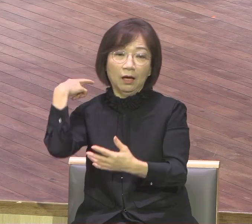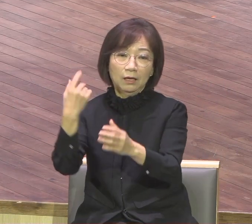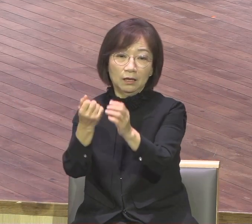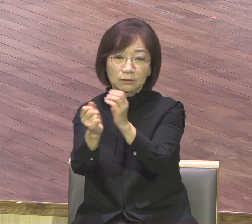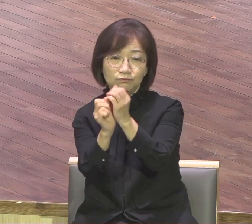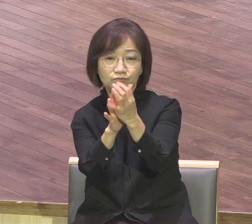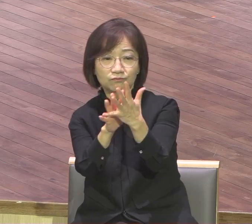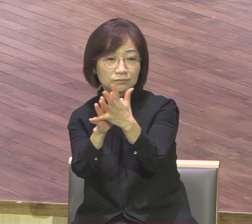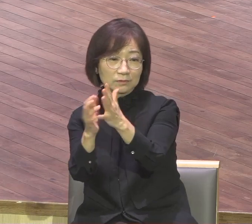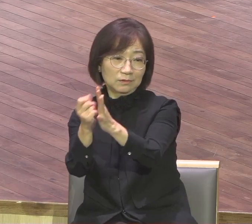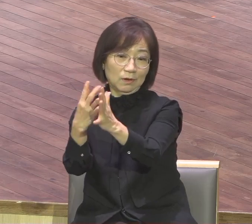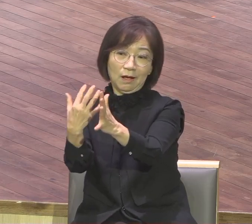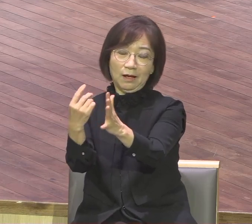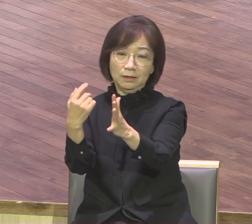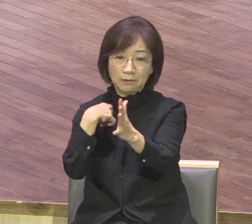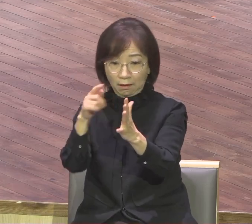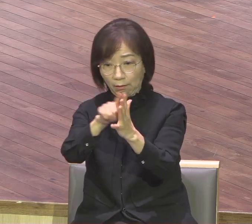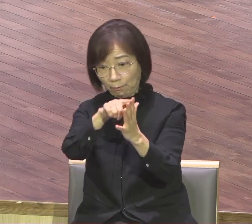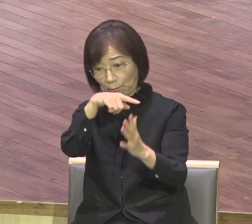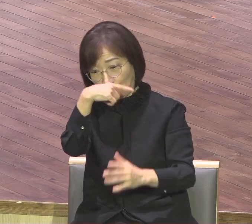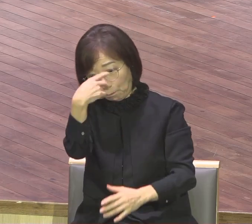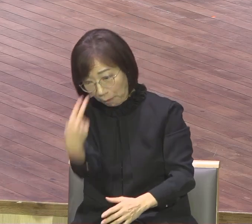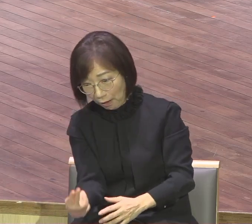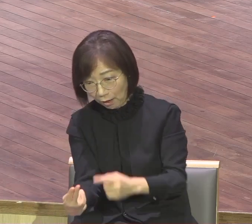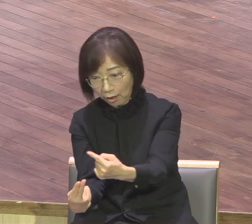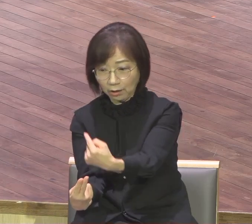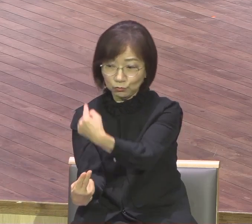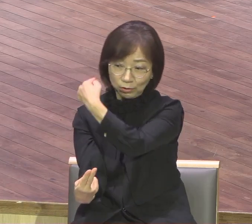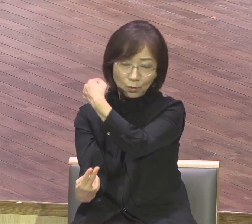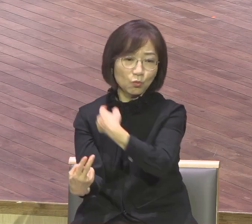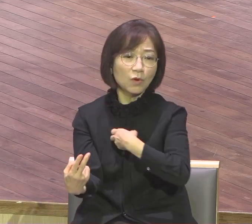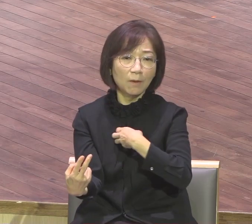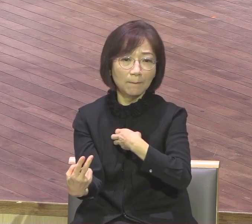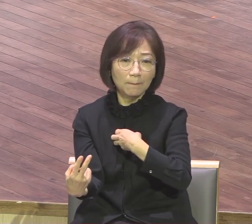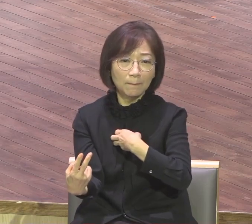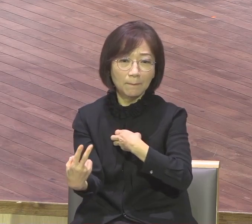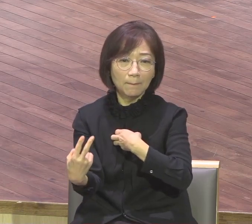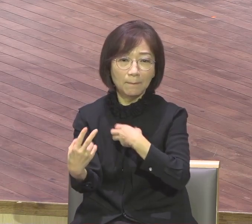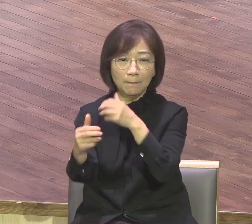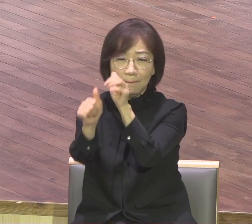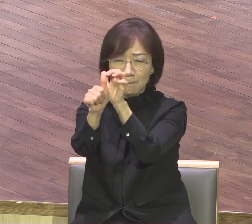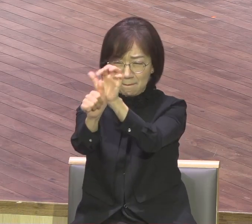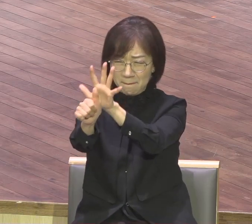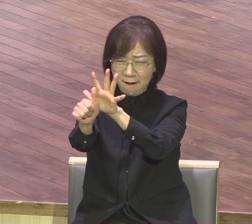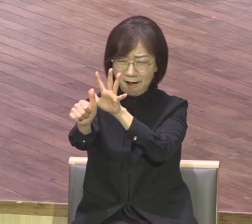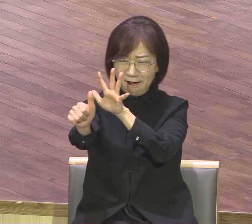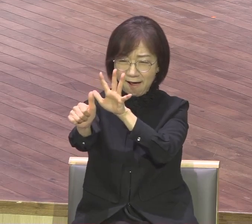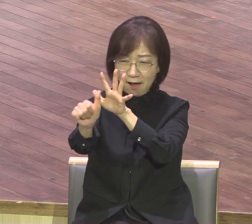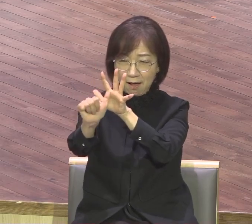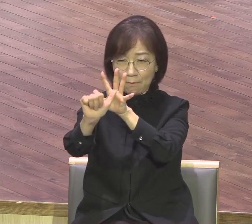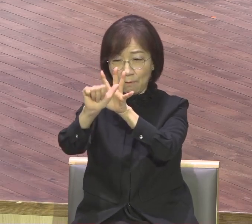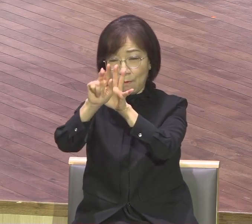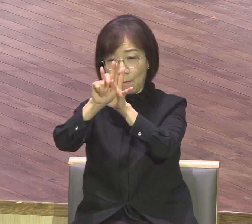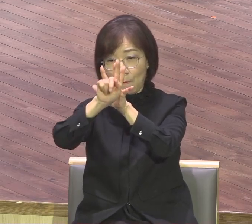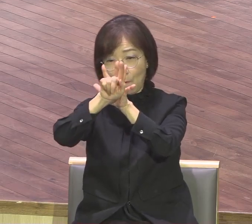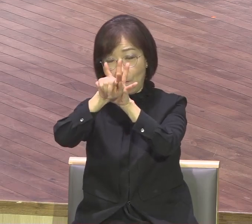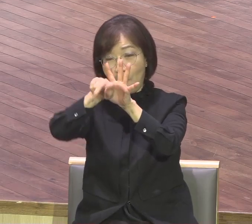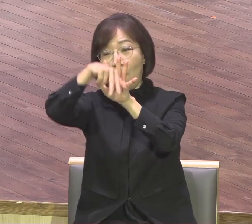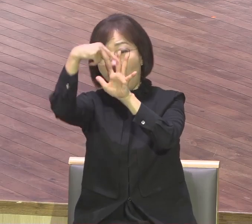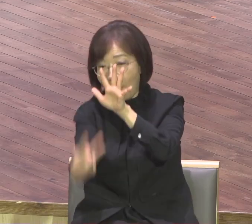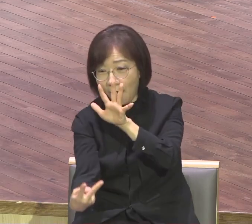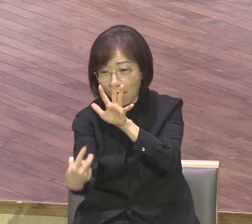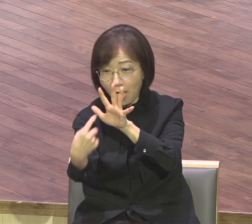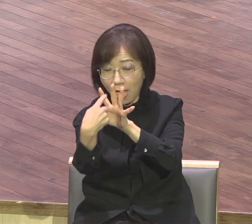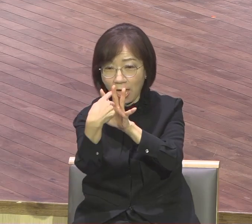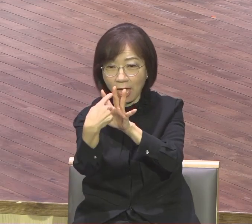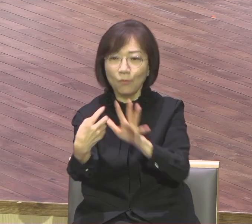우리 가족들이 위험하기 때문에 목숨 걸고 앞을 지키는 겁니다. Porque si derrumbaban la fila donde estaba parado era cometido